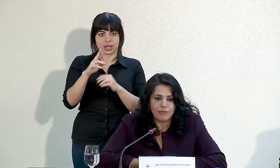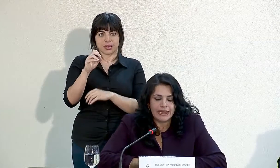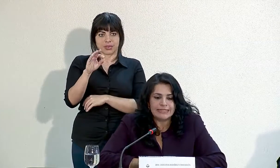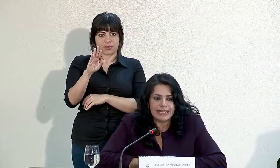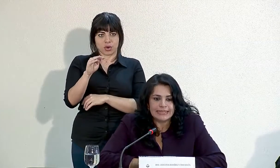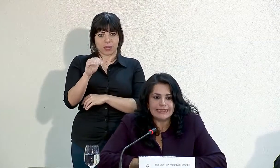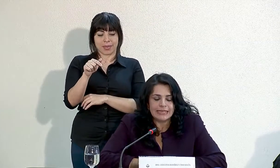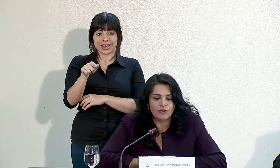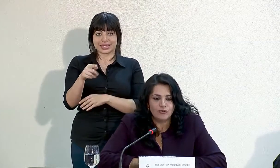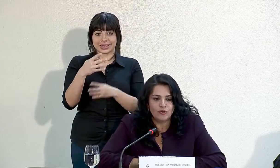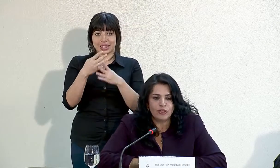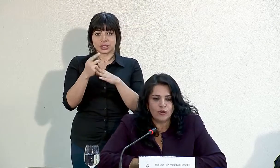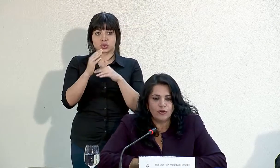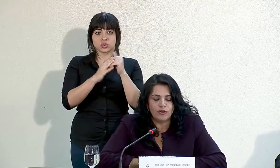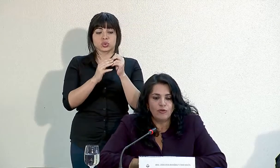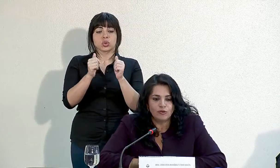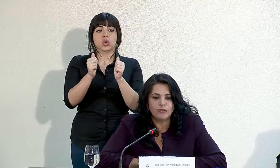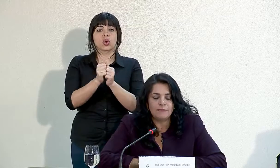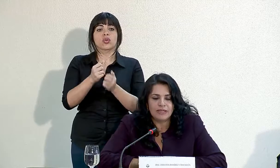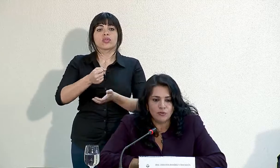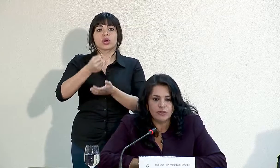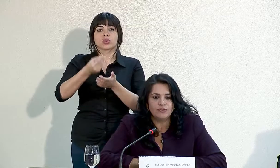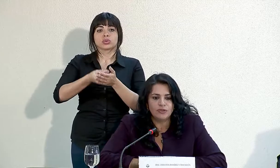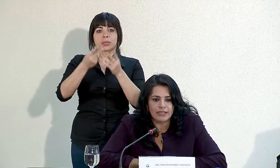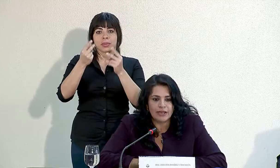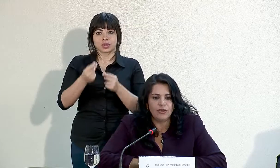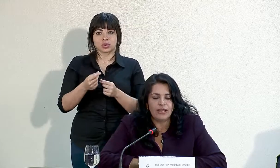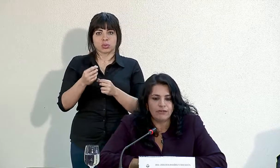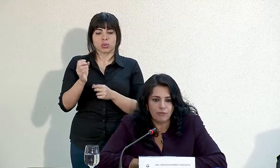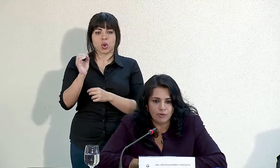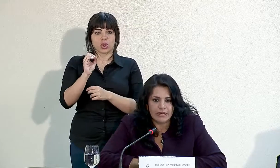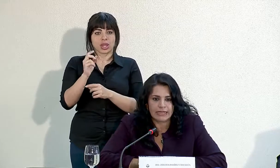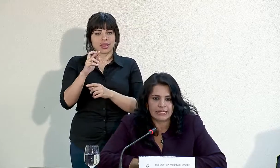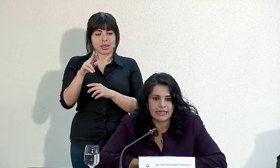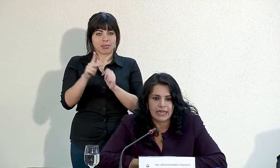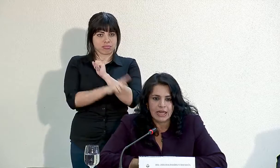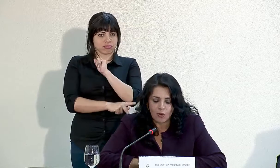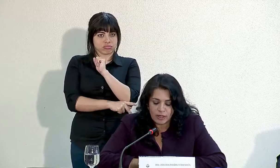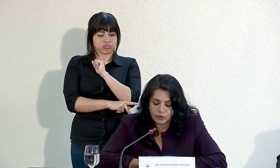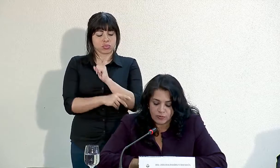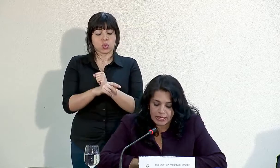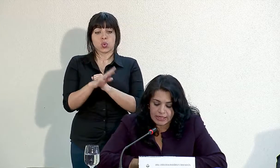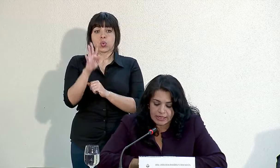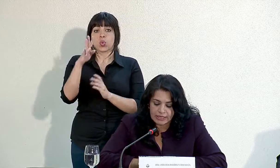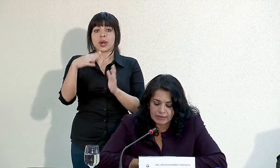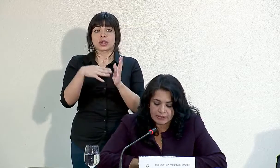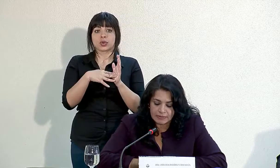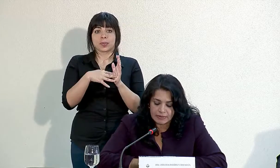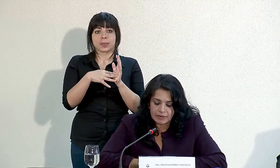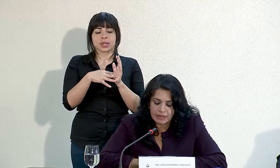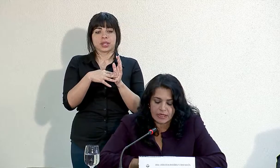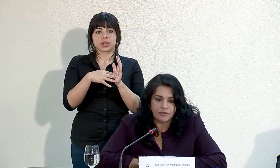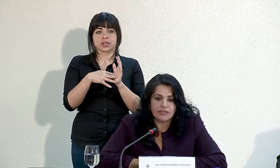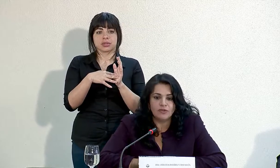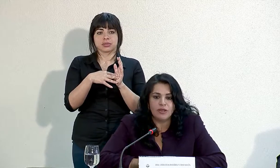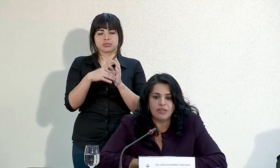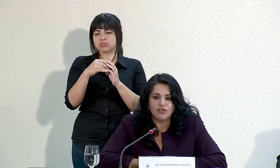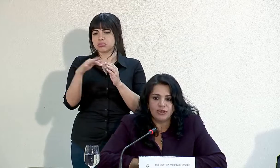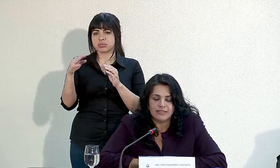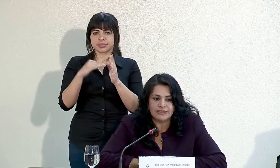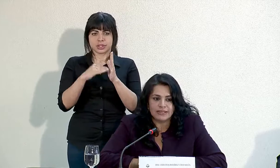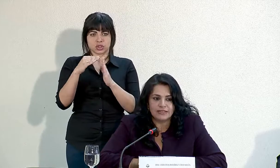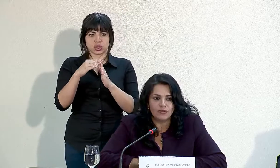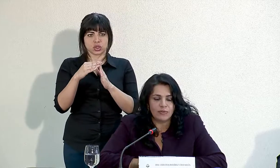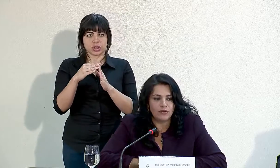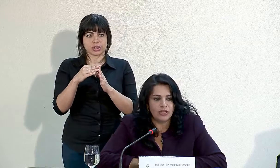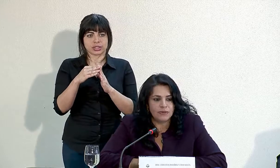reforma. Esa cárcel se construye con recursos del presupuesto ordinario de la República. 4.000 y resto de